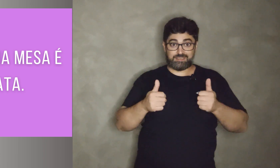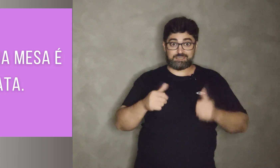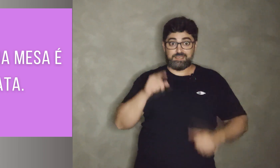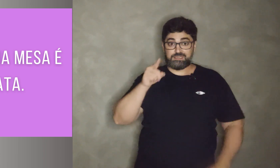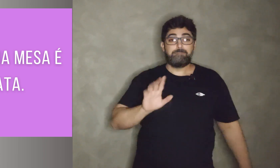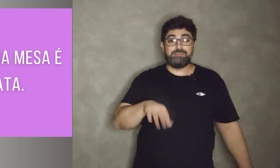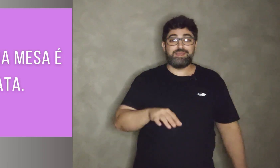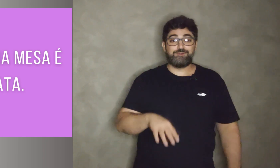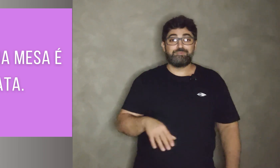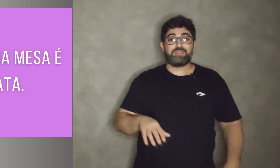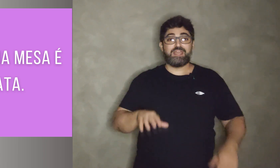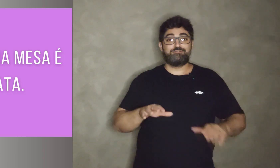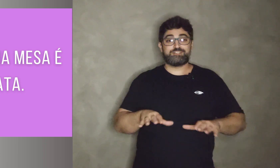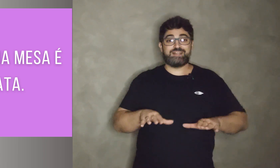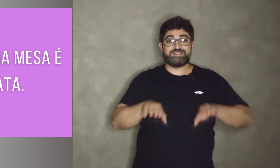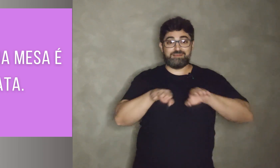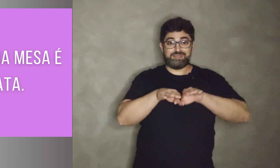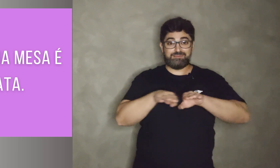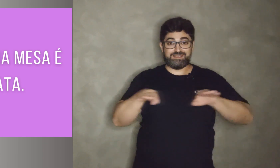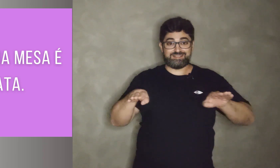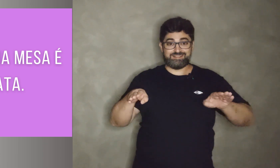beleza? Primeiro, eu vou sinalizar minha mesa,